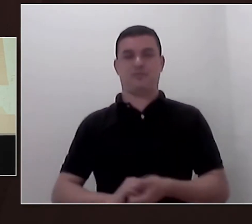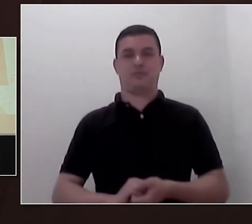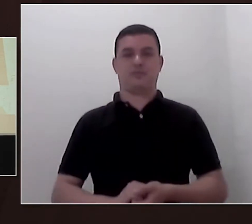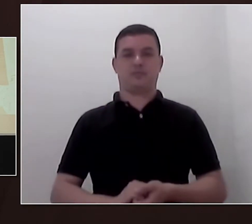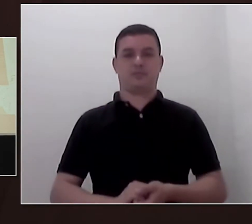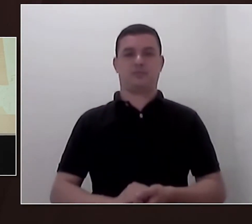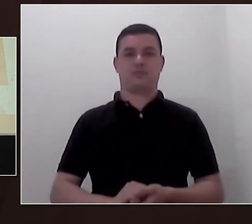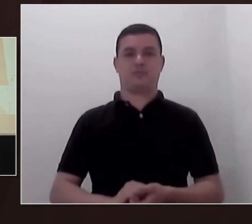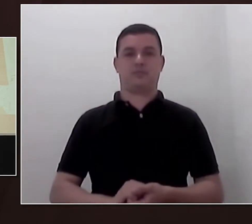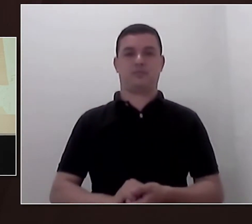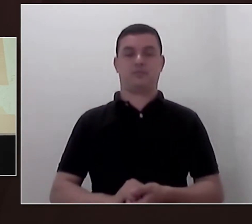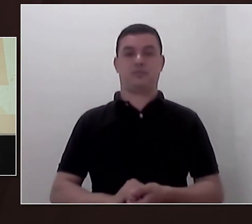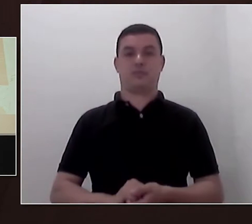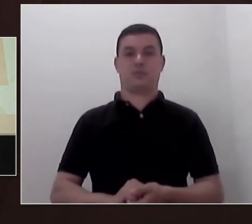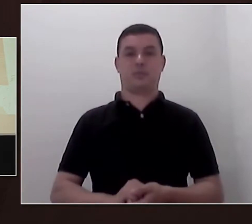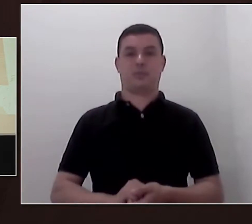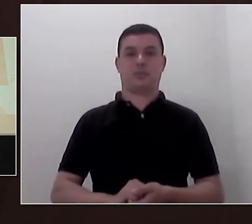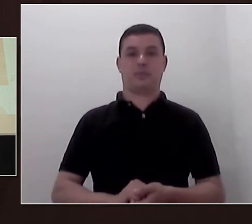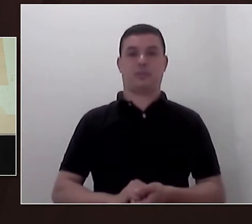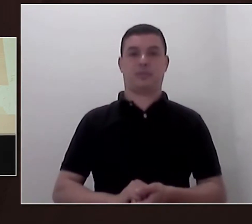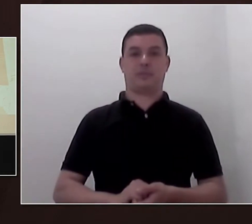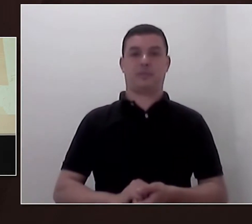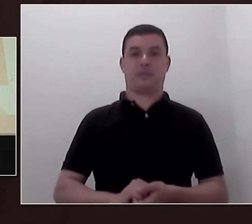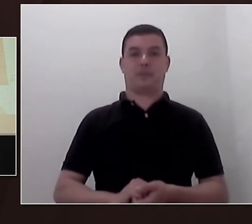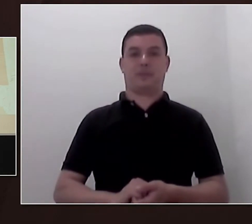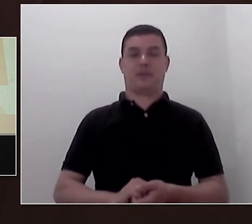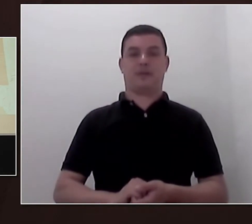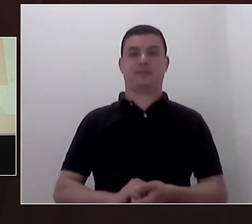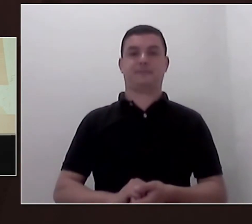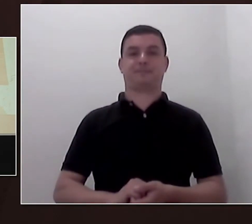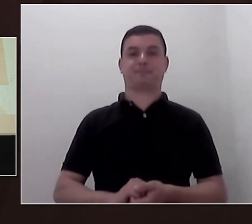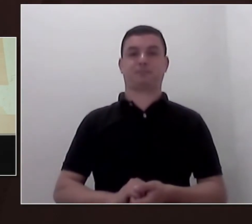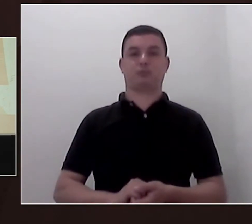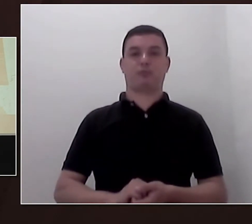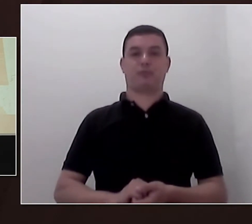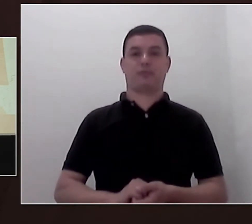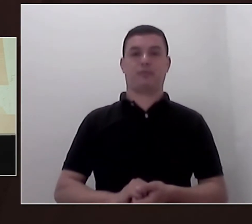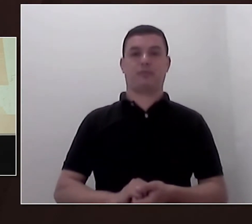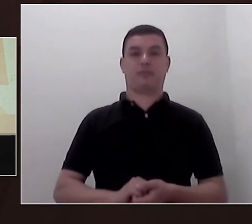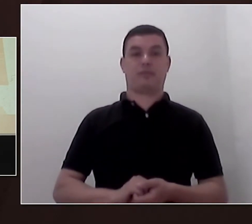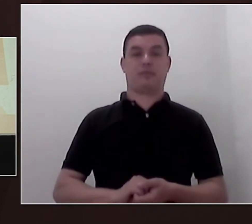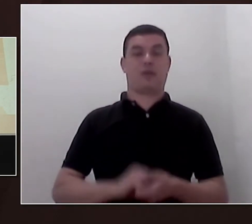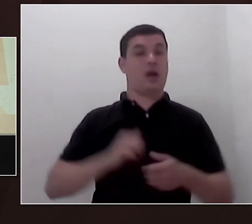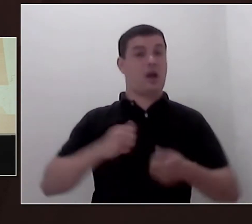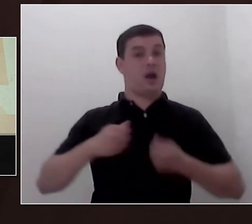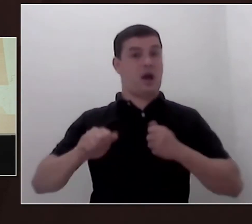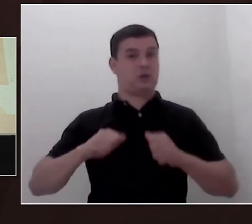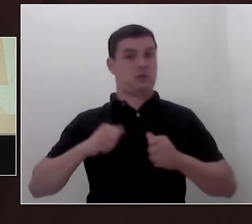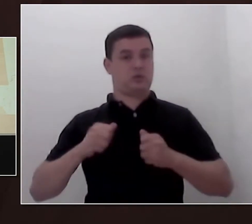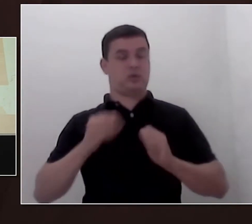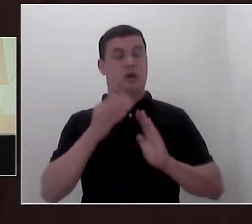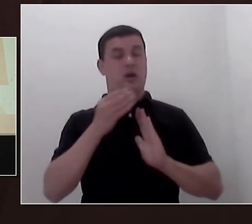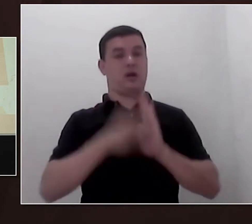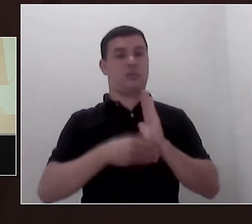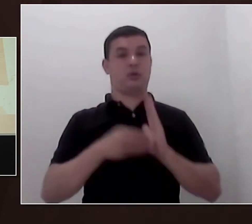essa história? Não? Talvez você não tenha dado muita atenção quando leu Atos 8. Dá uma olhada, Atos 8.